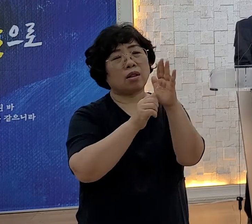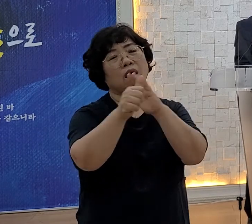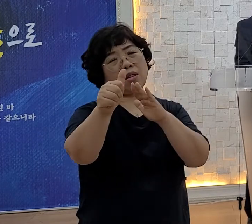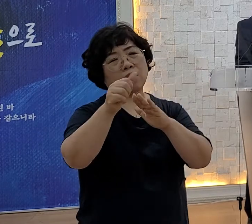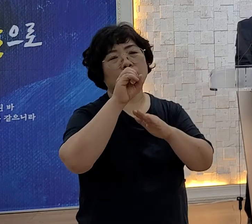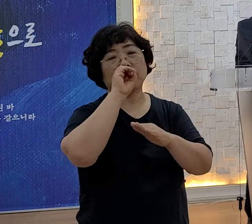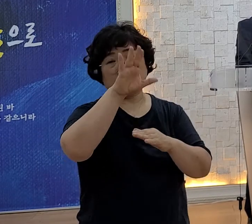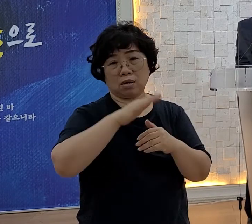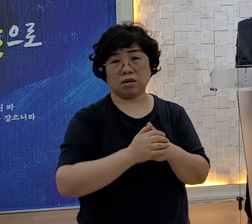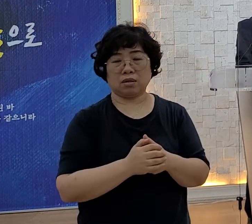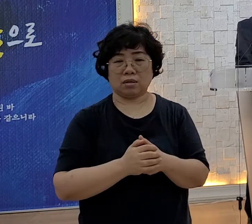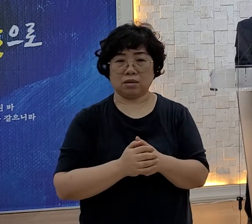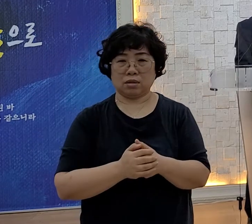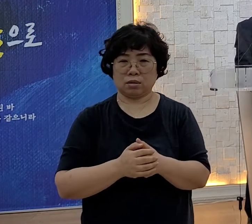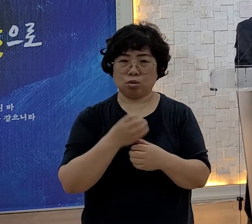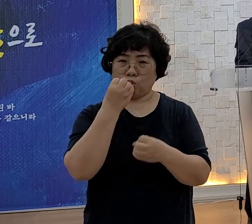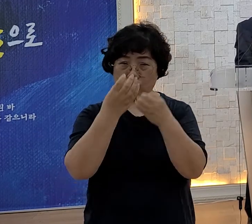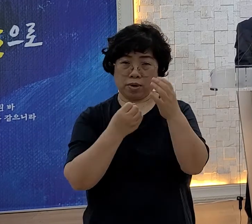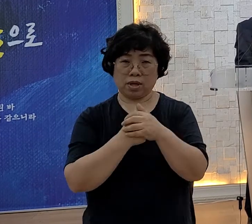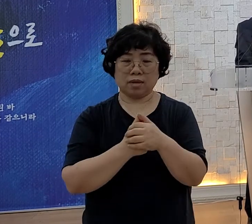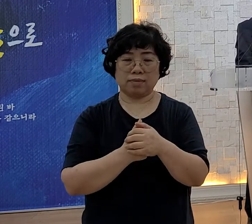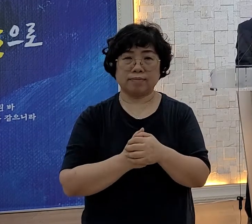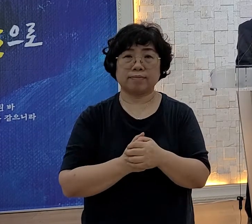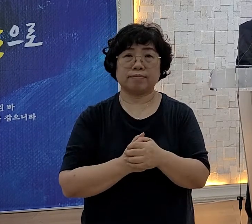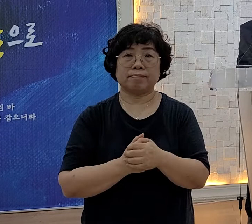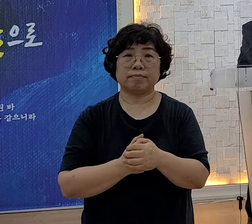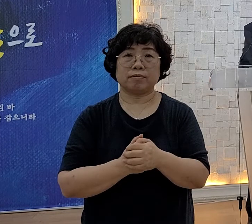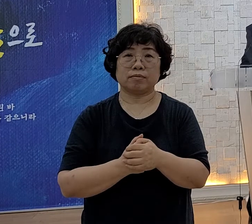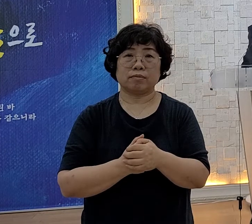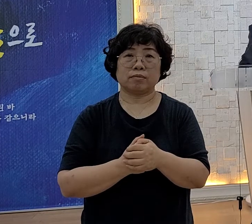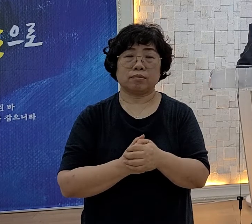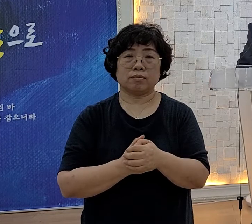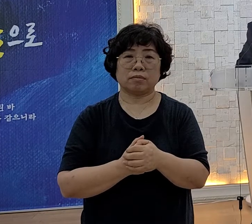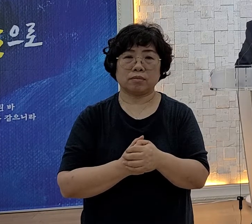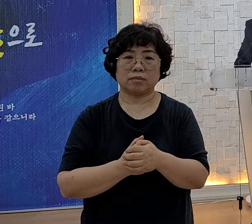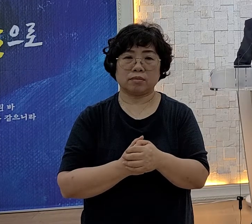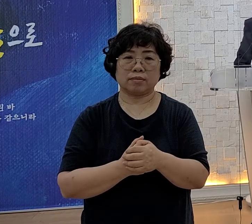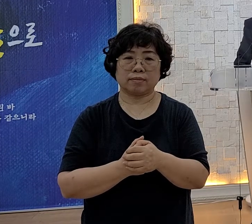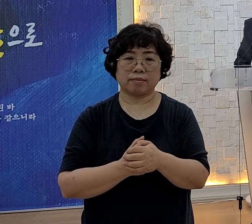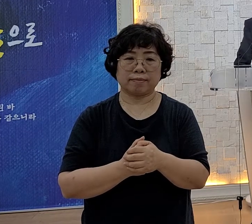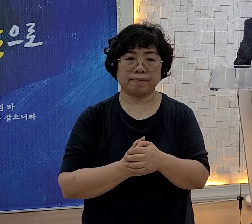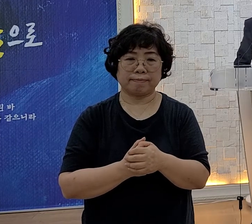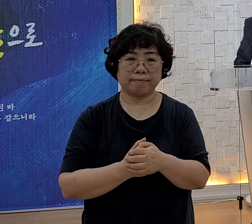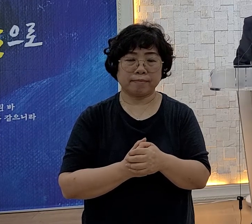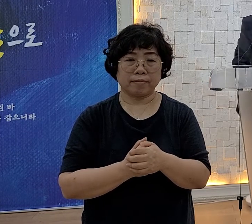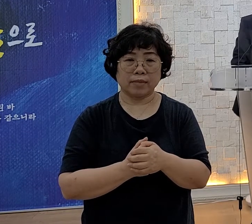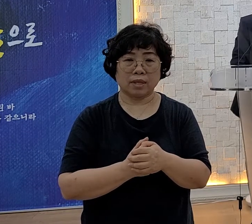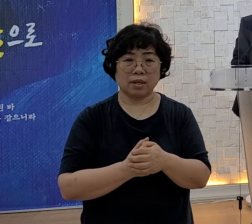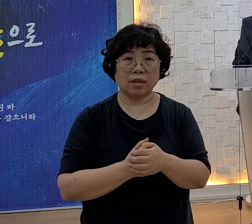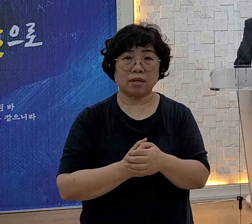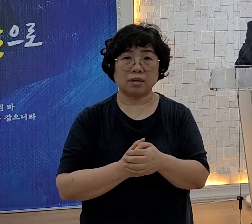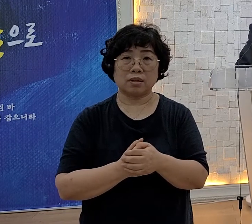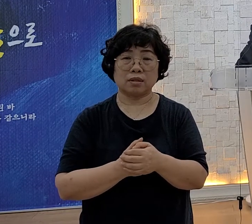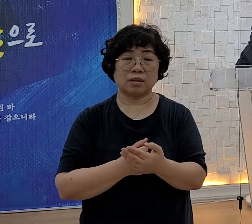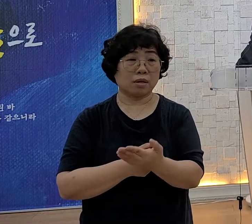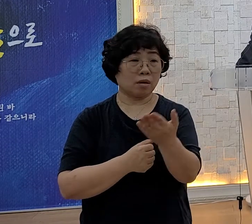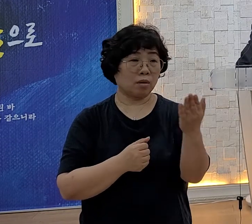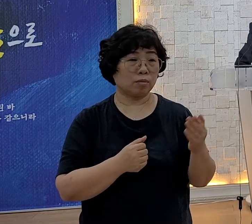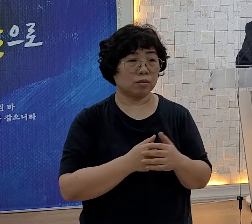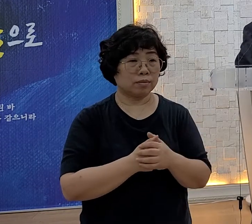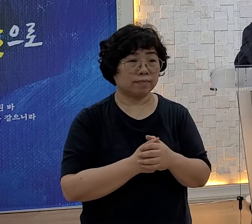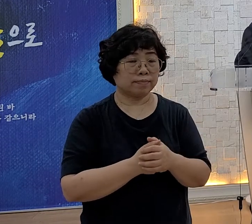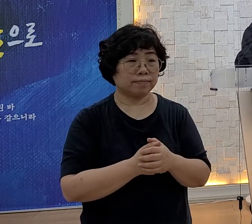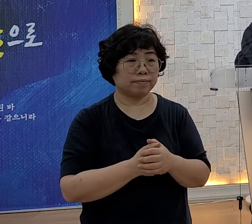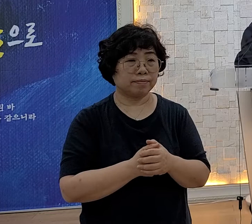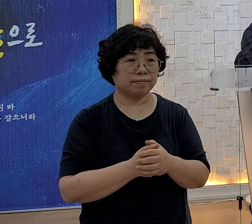아닙니다. 이 중간쯤 가는 이 23장에서 욥은 이렇게 믿음의 고백을 하고 있다는 거예요. 여러분 여기서